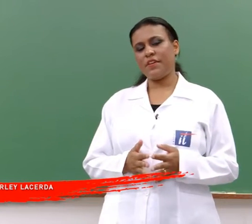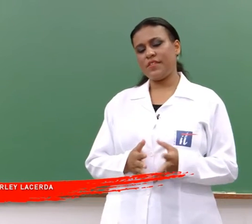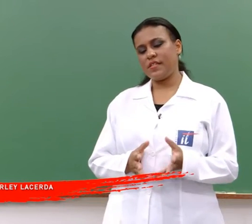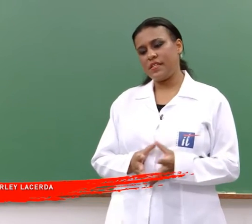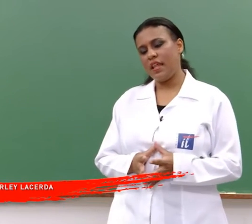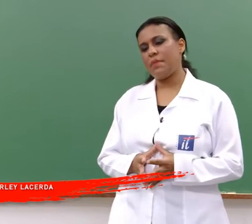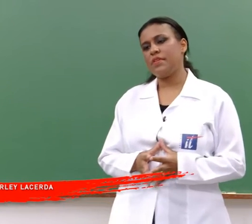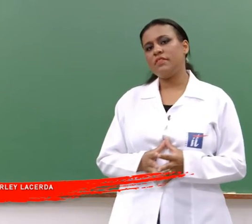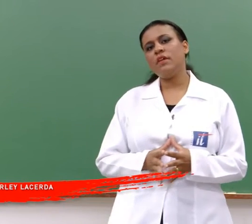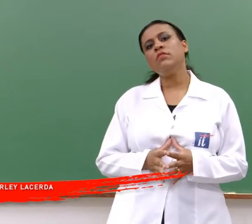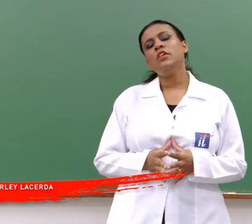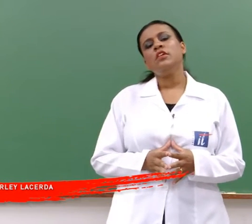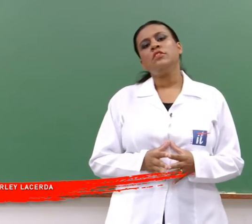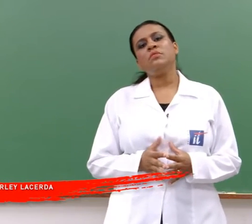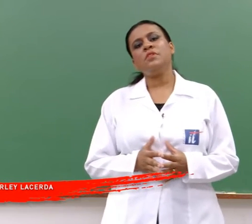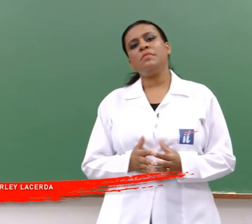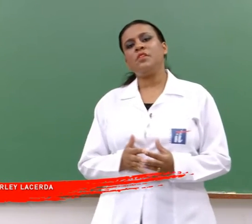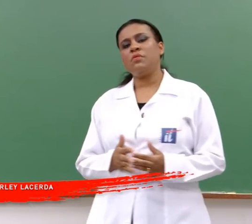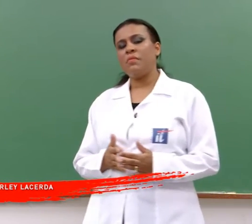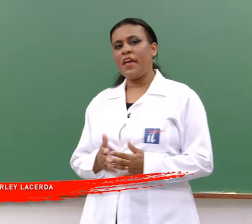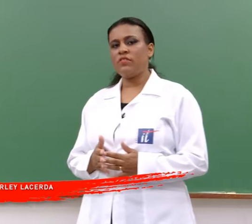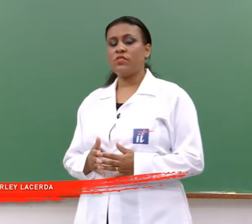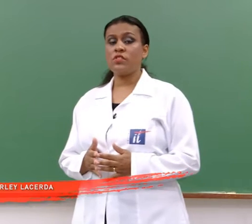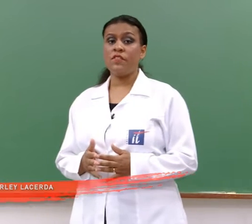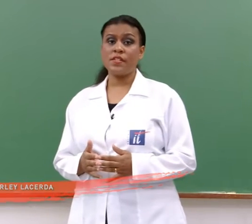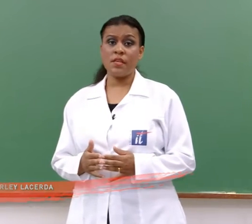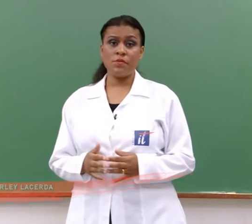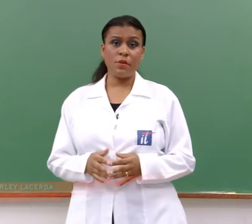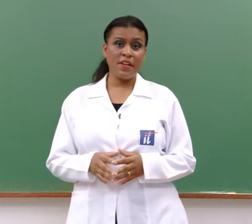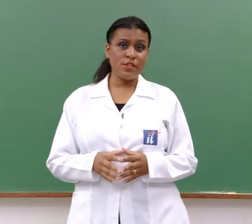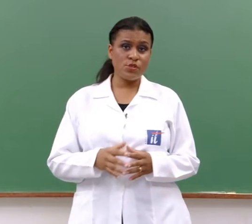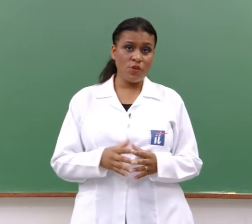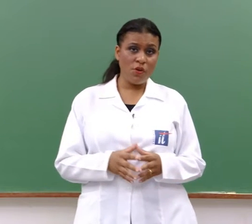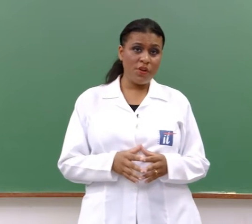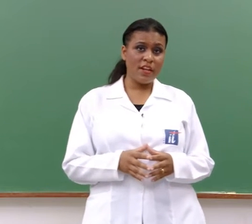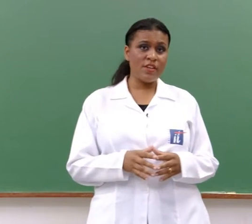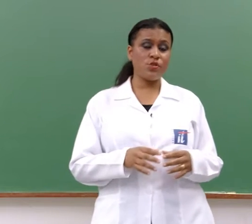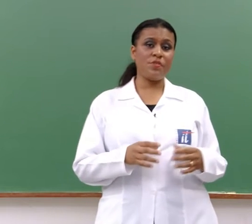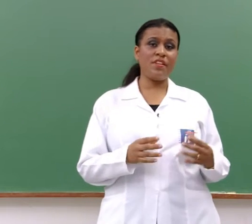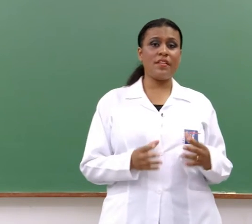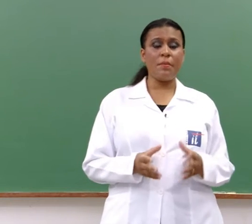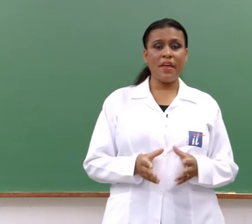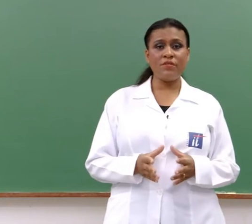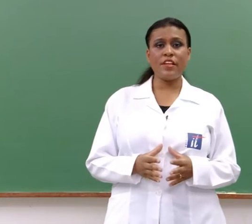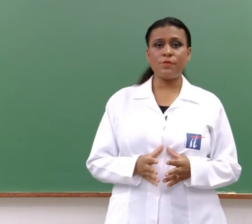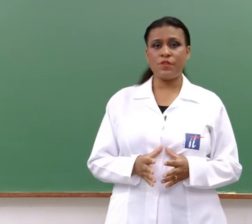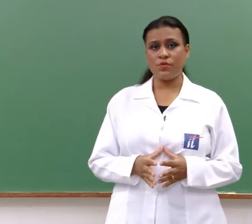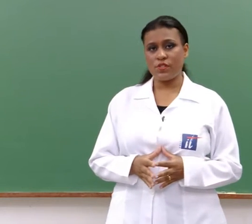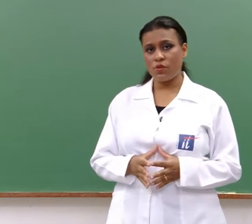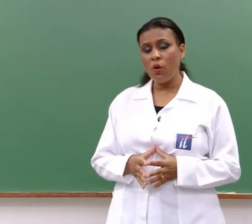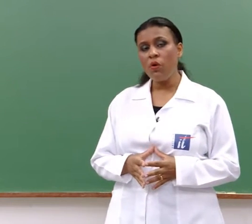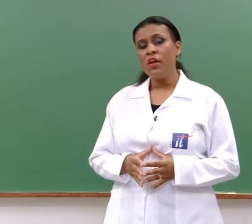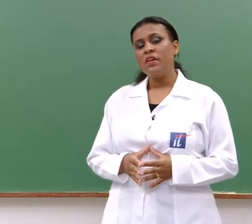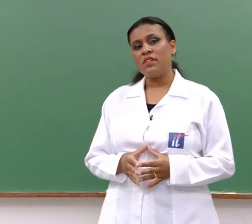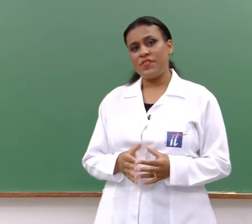você se lembre. Então, num primeiro momento, nós conversamos sobre a história, né, sobre o tratamento que as pessoas com